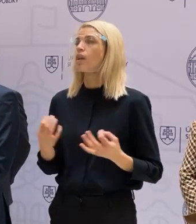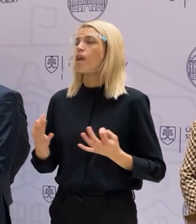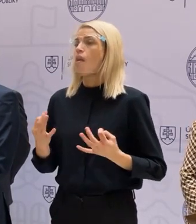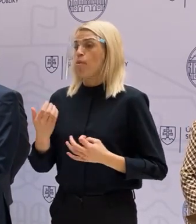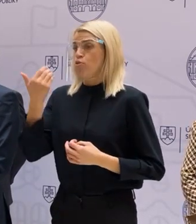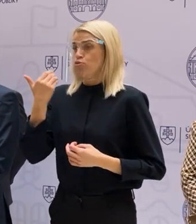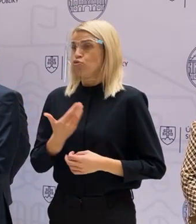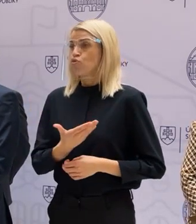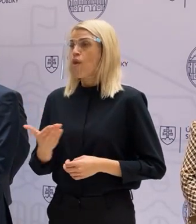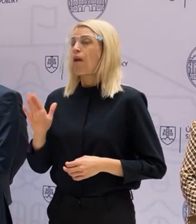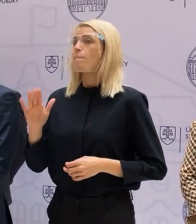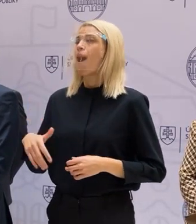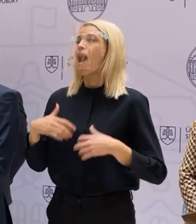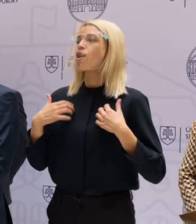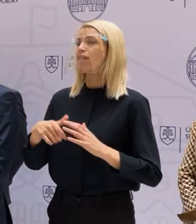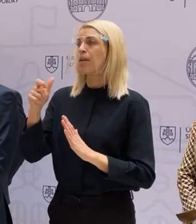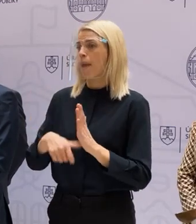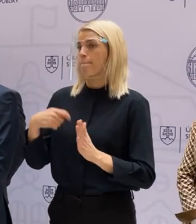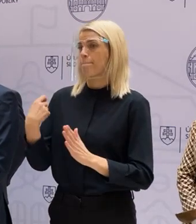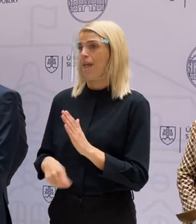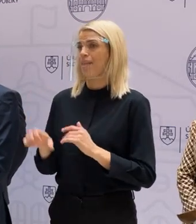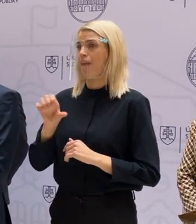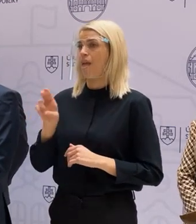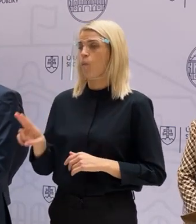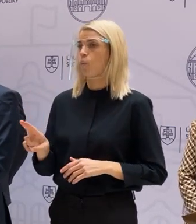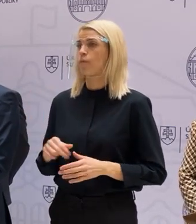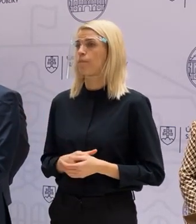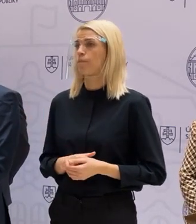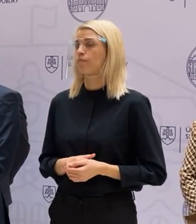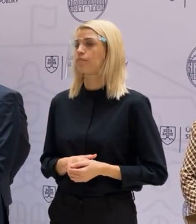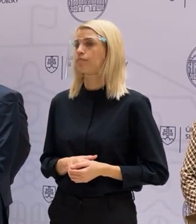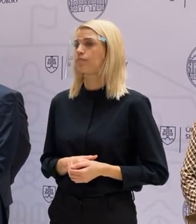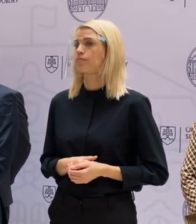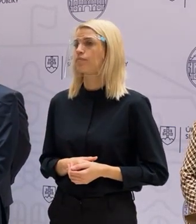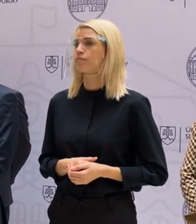podstate COVID pas platný v Európskej únii. Pokiaľ teda